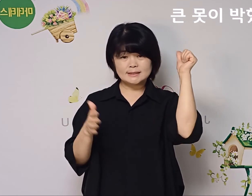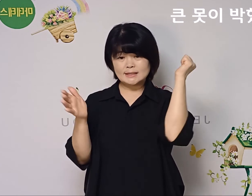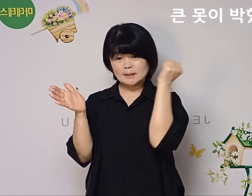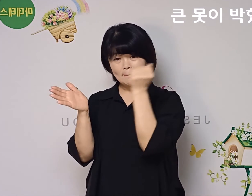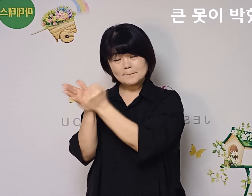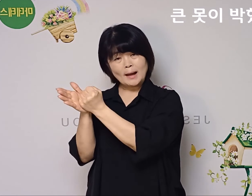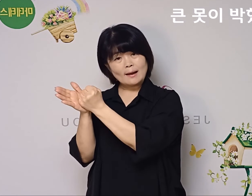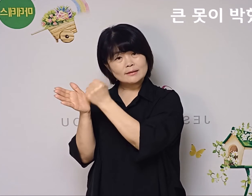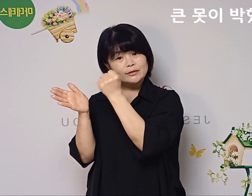못이